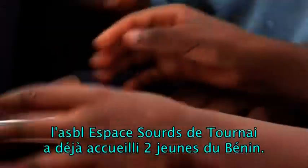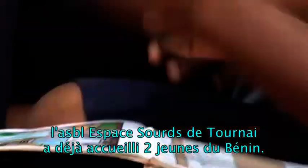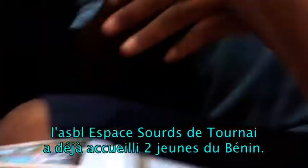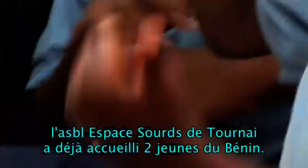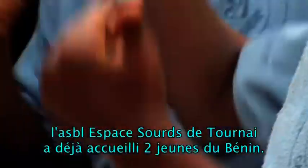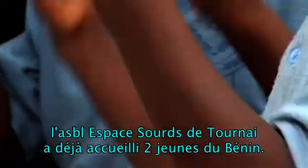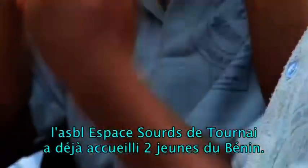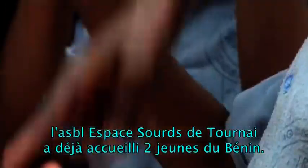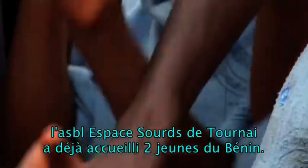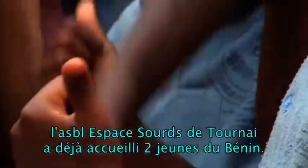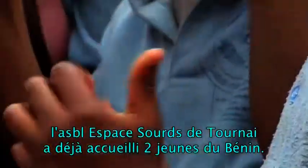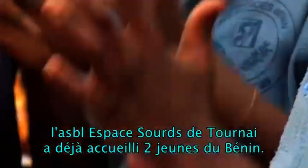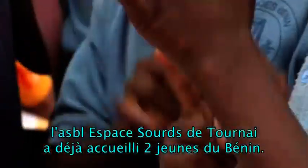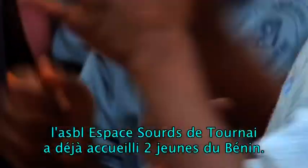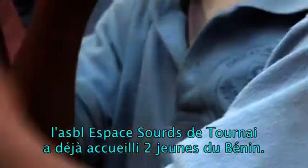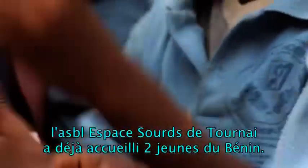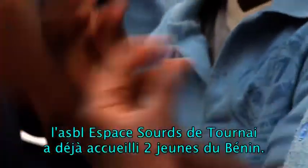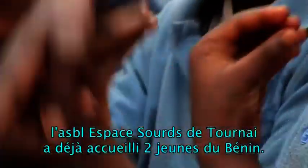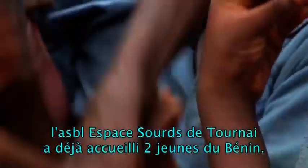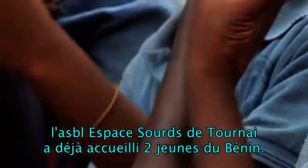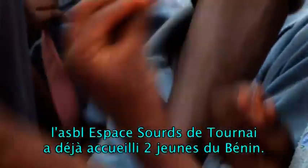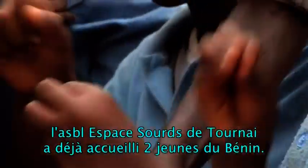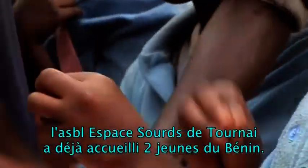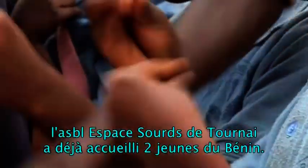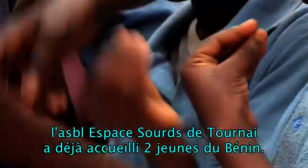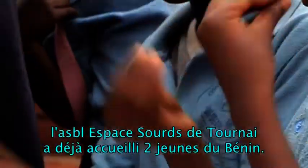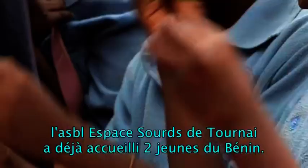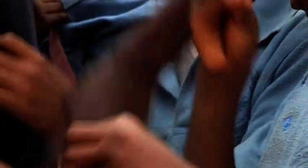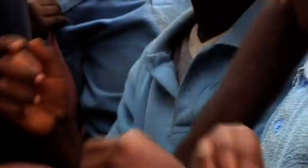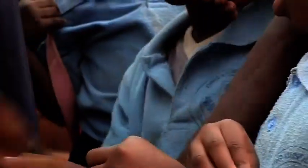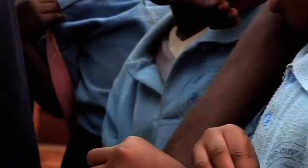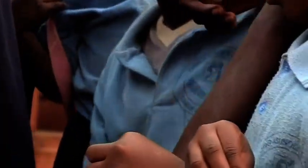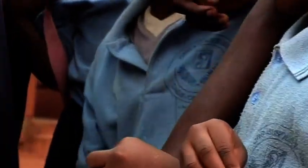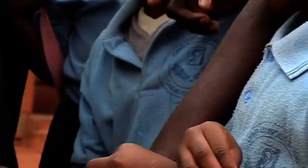SBL tournaisienne Espace Sourd a accueilli 2 jeunes béninois.